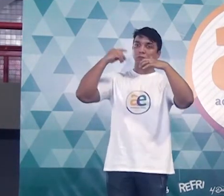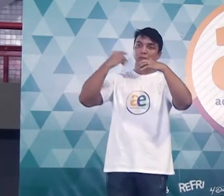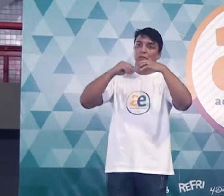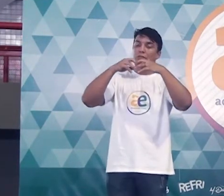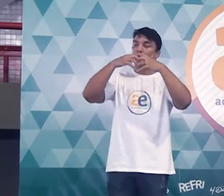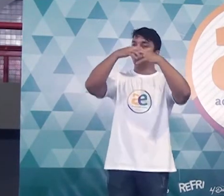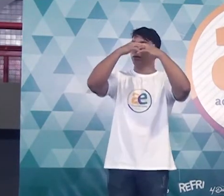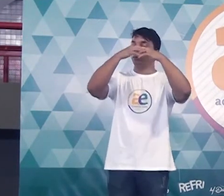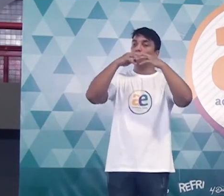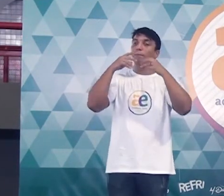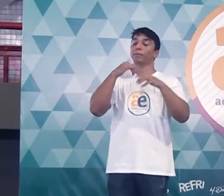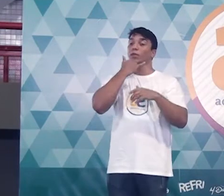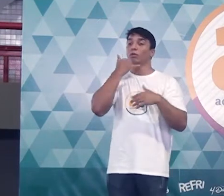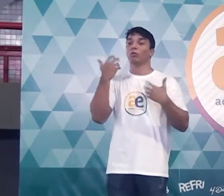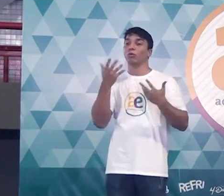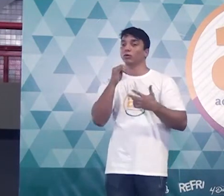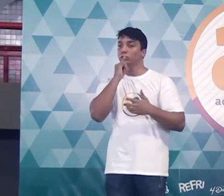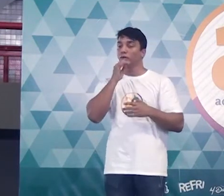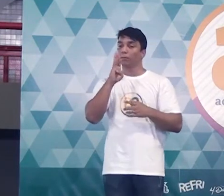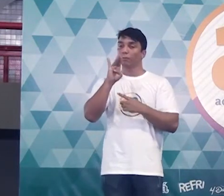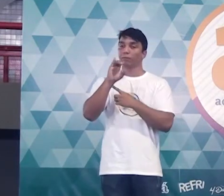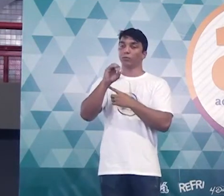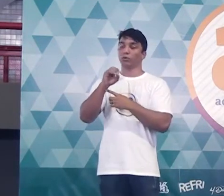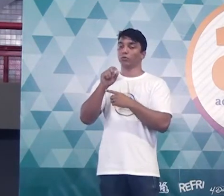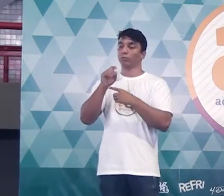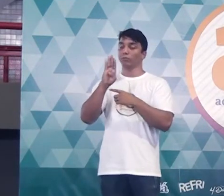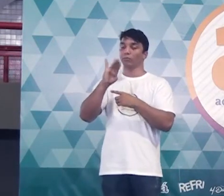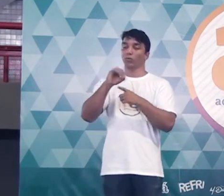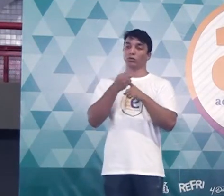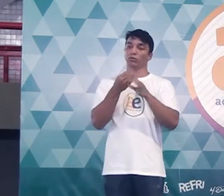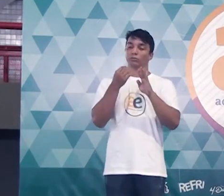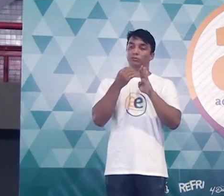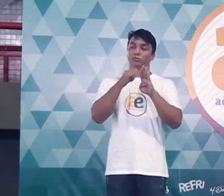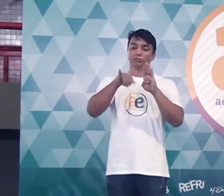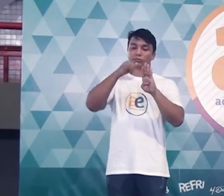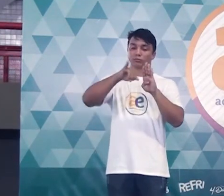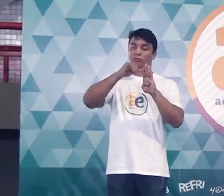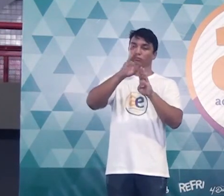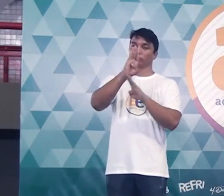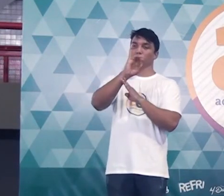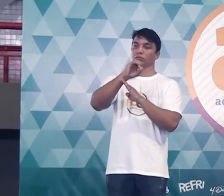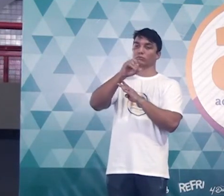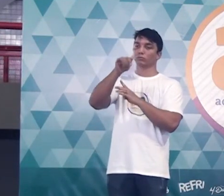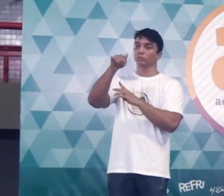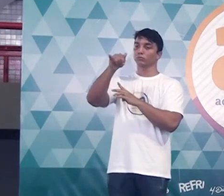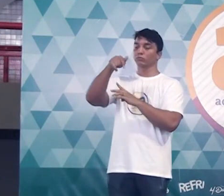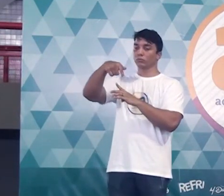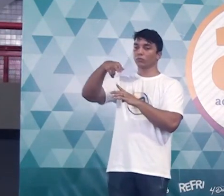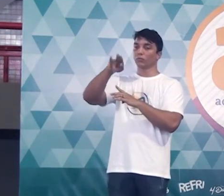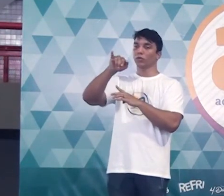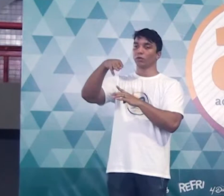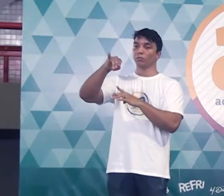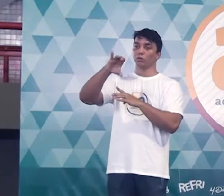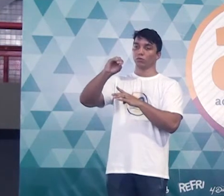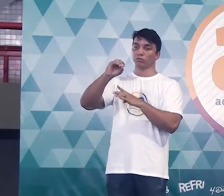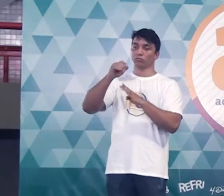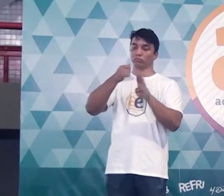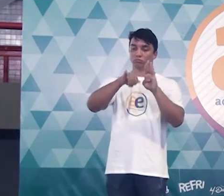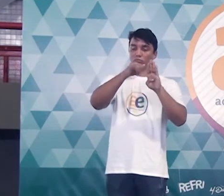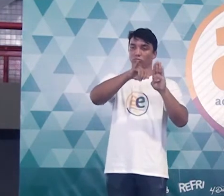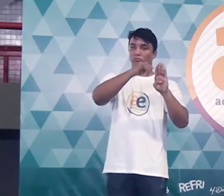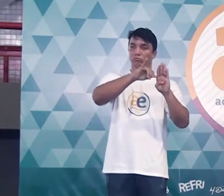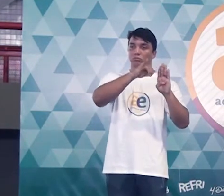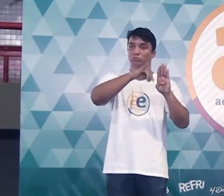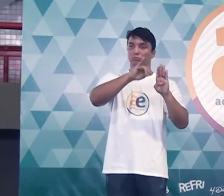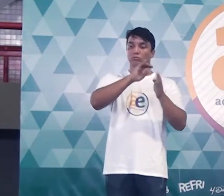seus princípios fisiológicos, bioquímicos, aliás. Vamos supor, eu estou pensando, esquenta mais aqui,